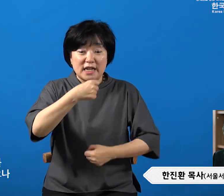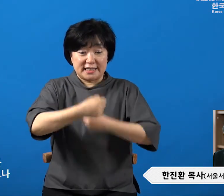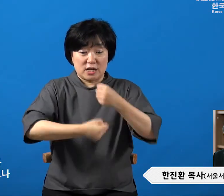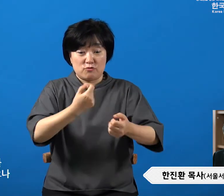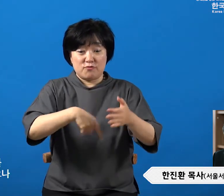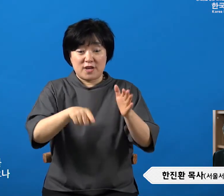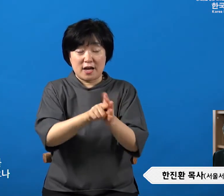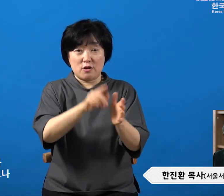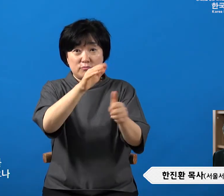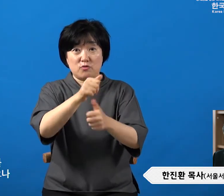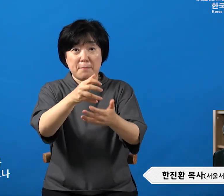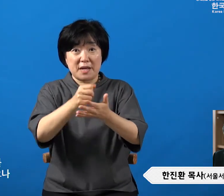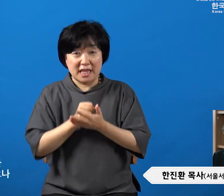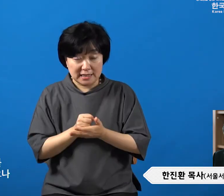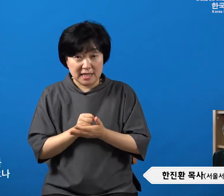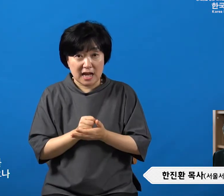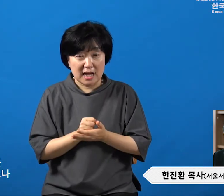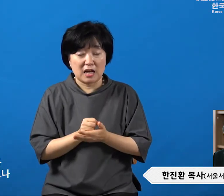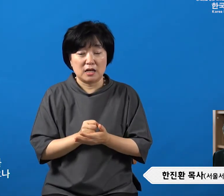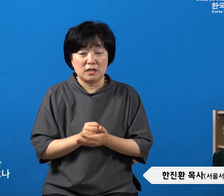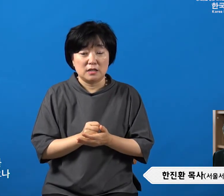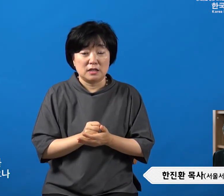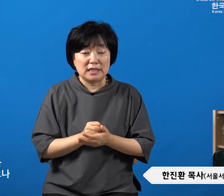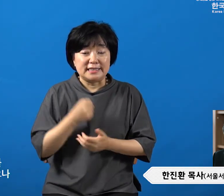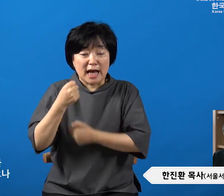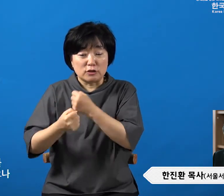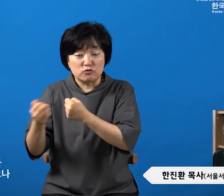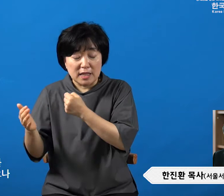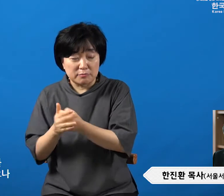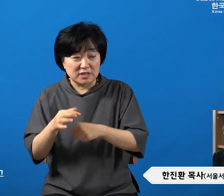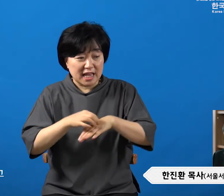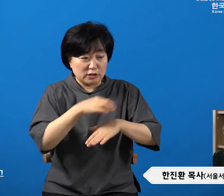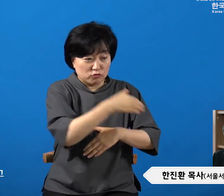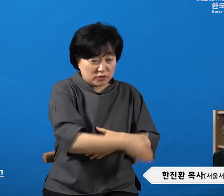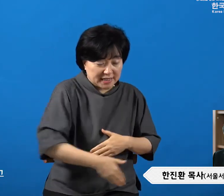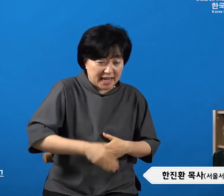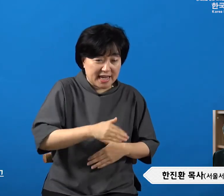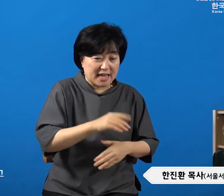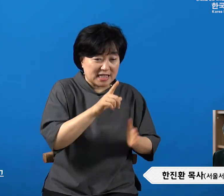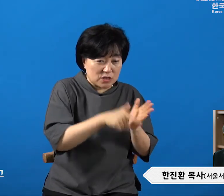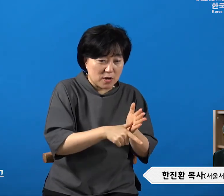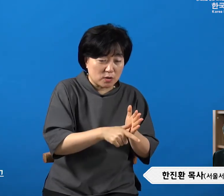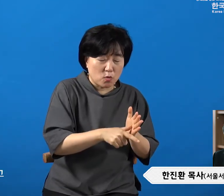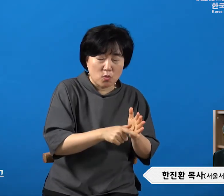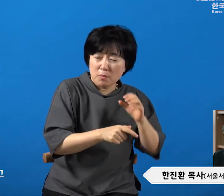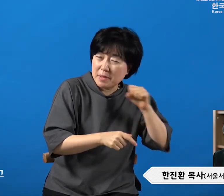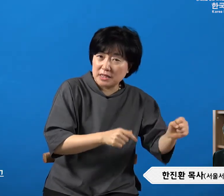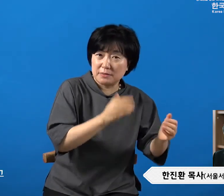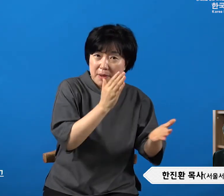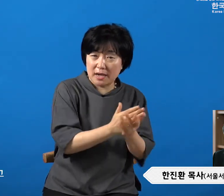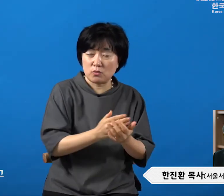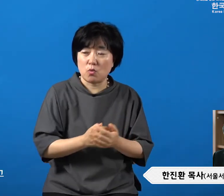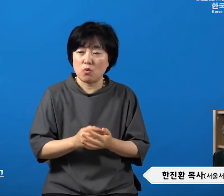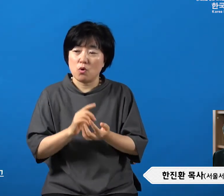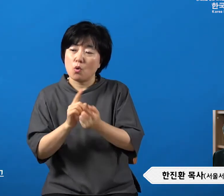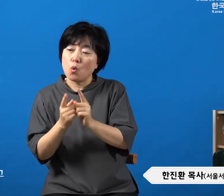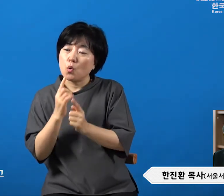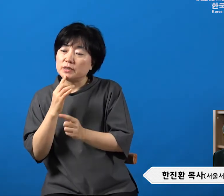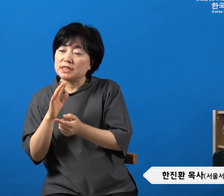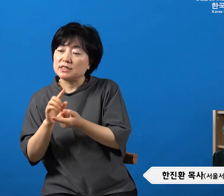위하여 부르심을 입었으나 그러나 그 자유로 육체의 기회를 삼지 말고 그 다음에 오직 사랑으로